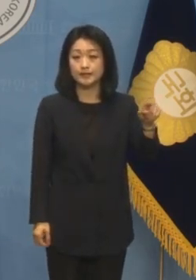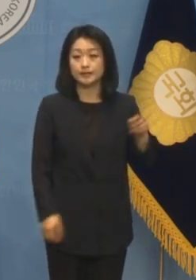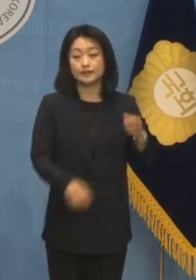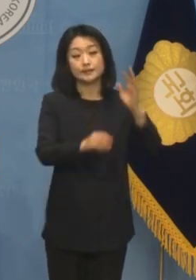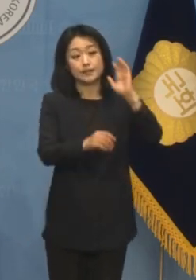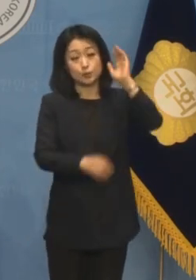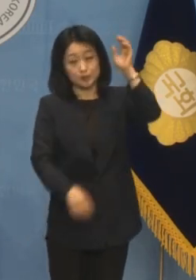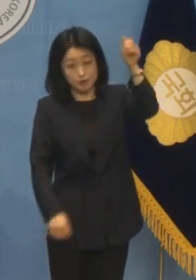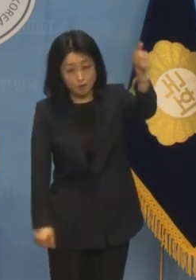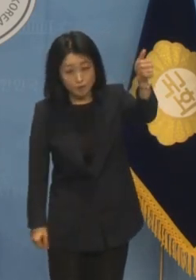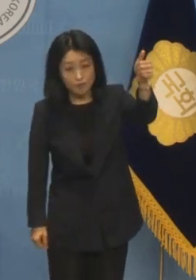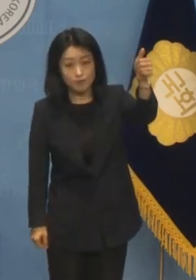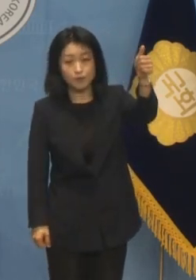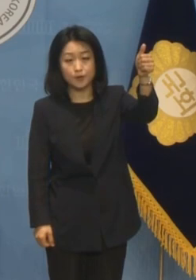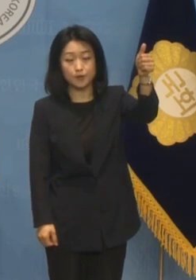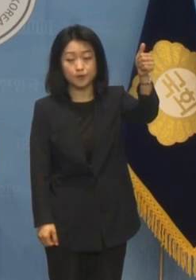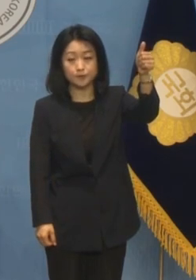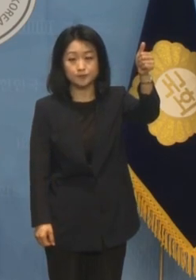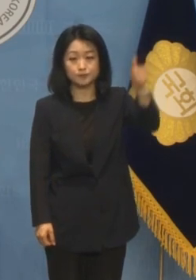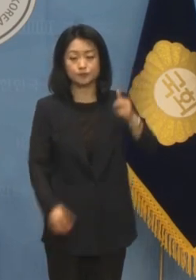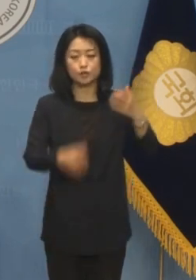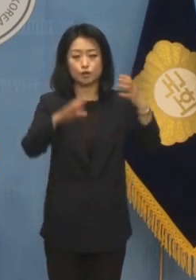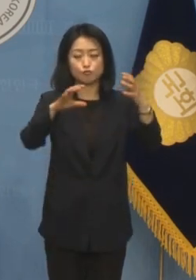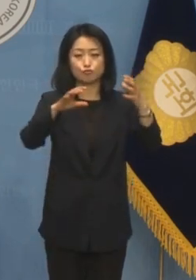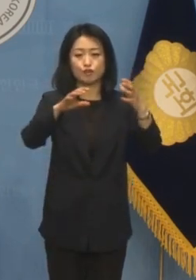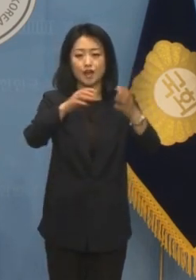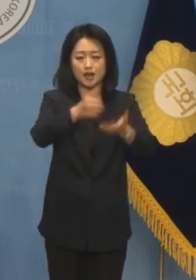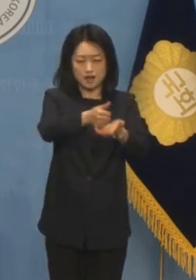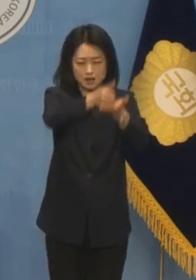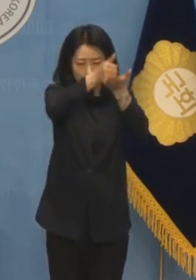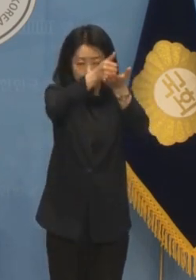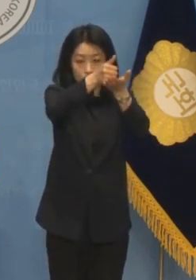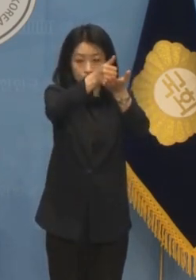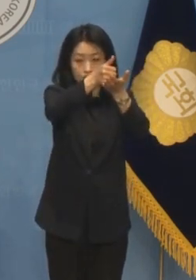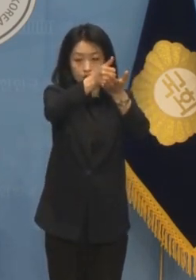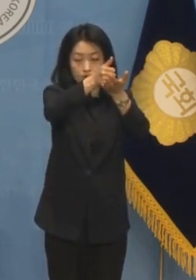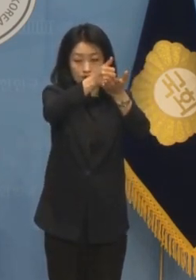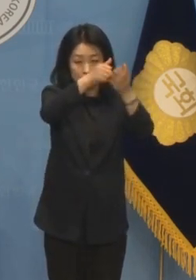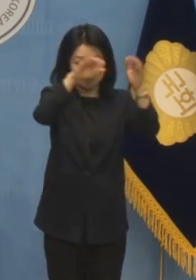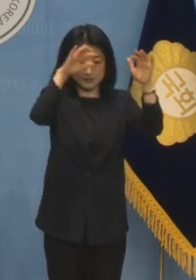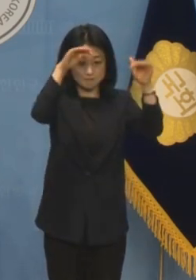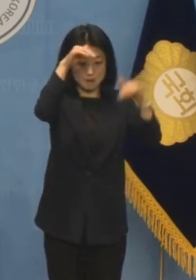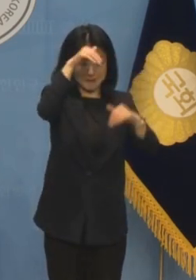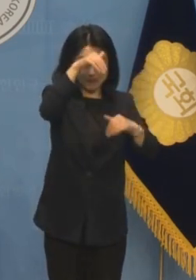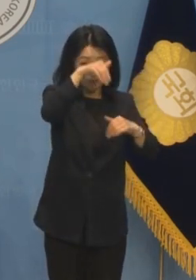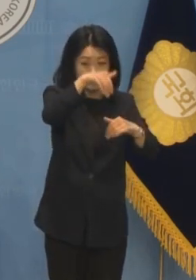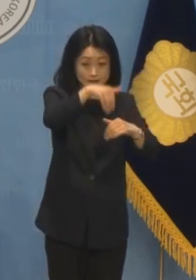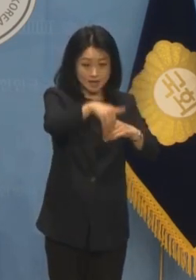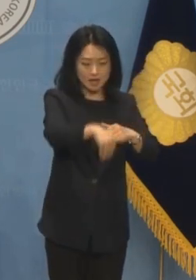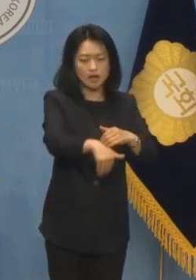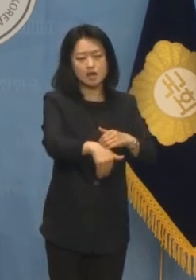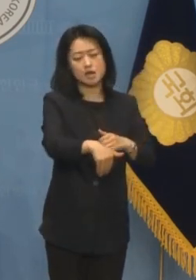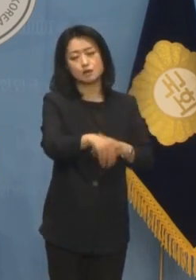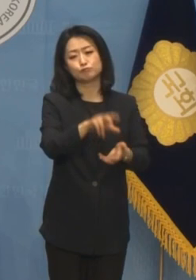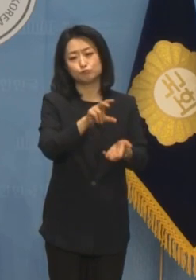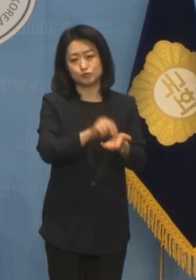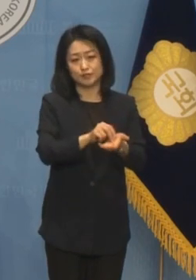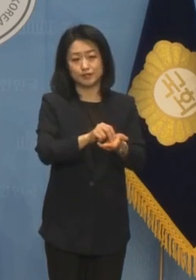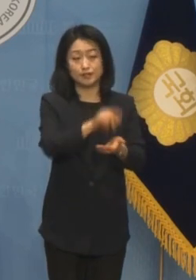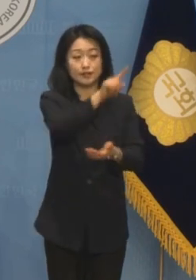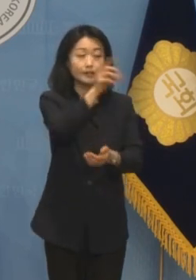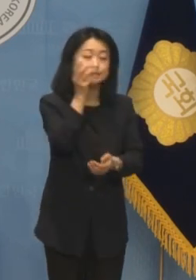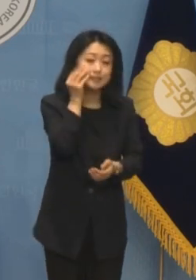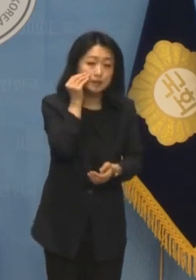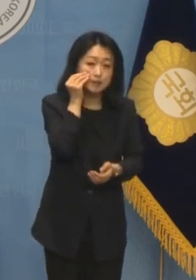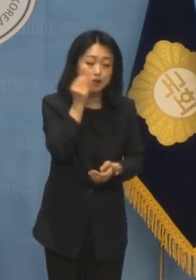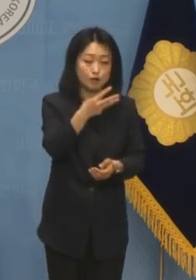윤석열 대통령은 추락한 국격을 조금이나마 세우고 싶다면 남은 임기 운운하지 말고